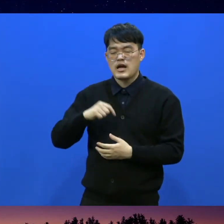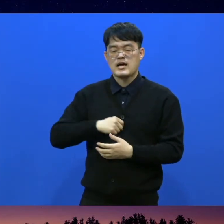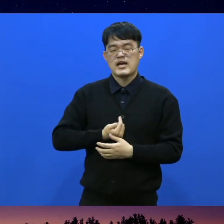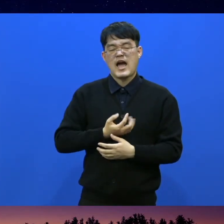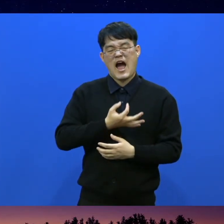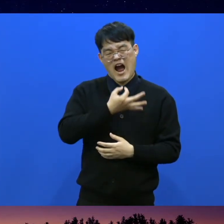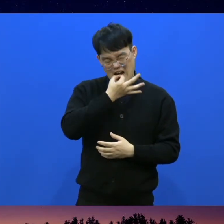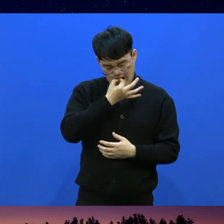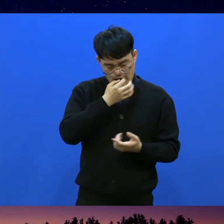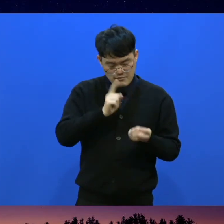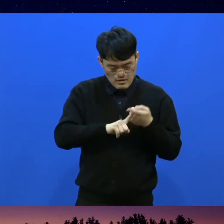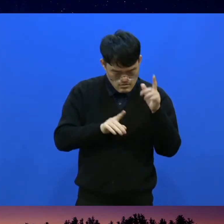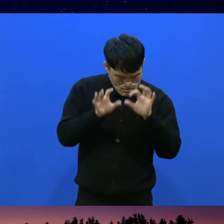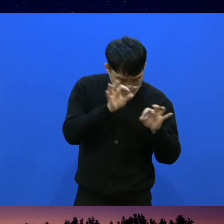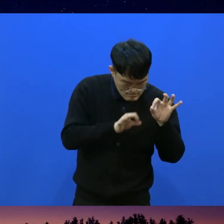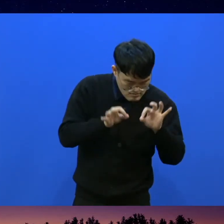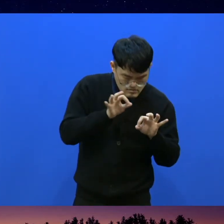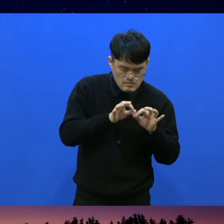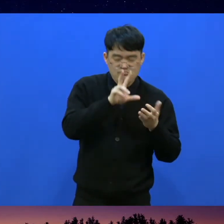하나님의 뜻대로 기도하지 않으면.